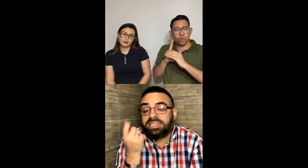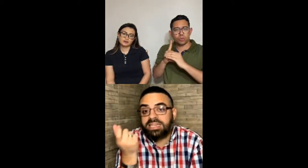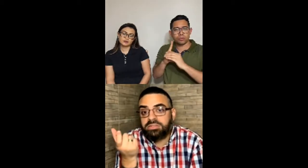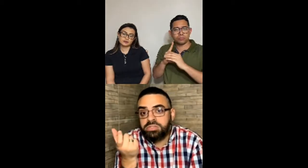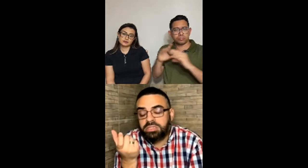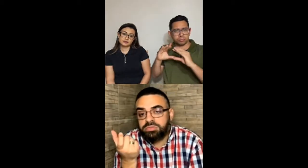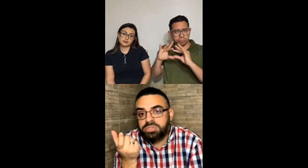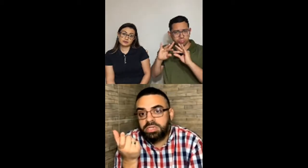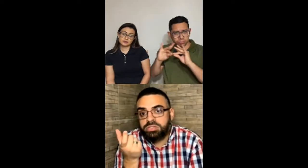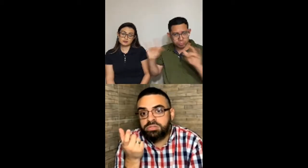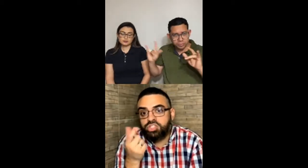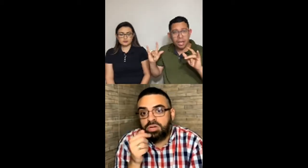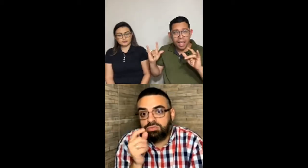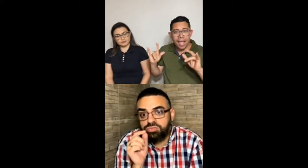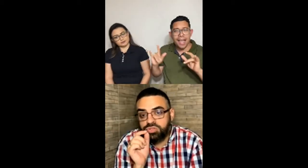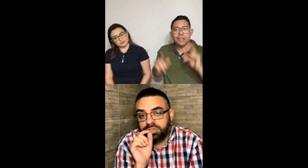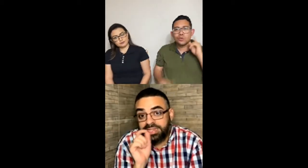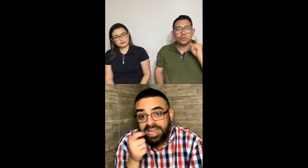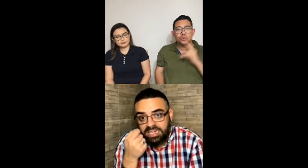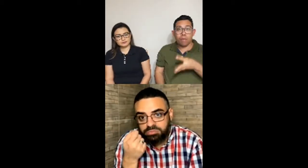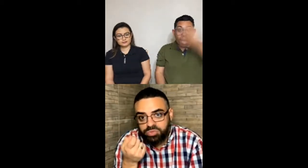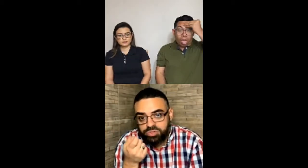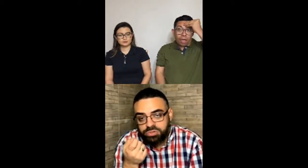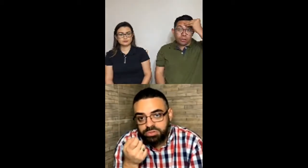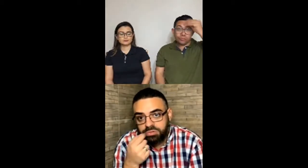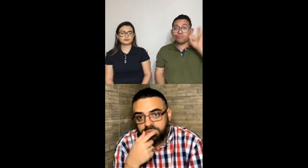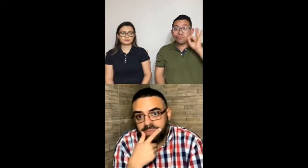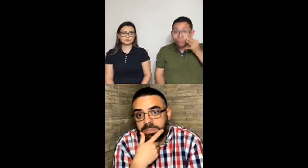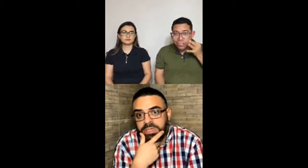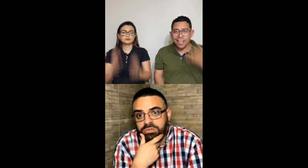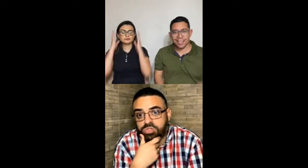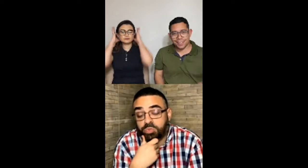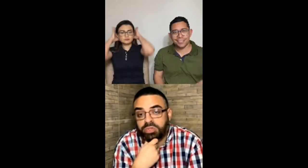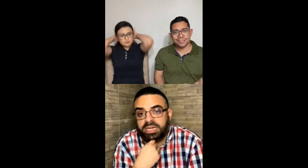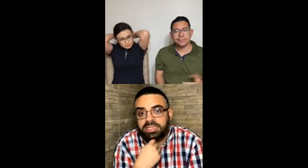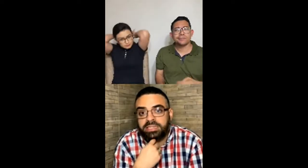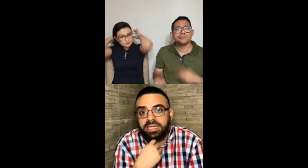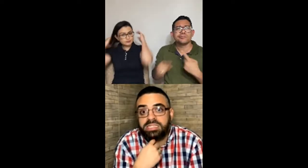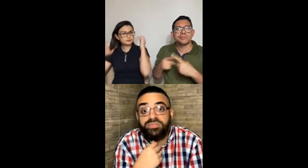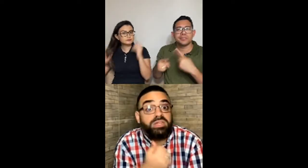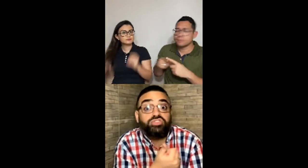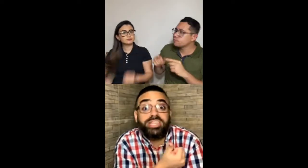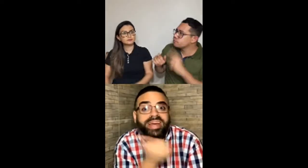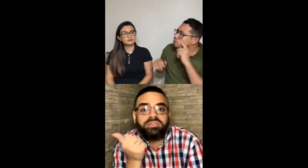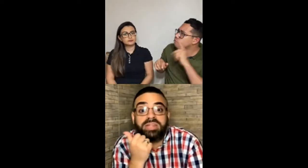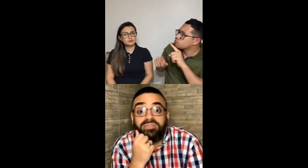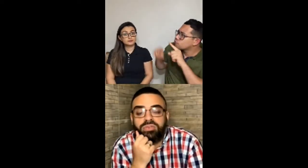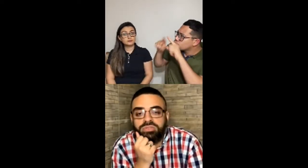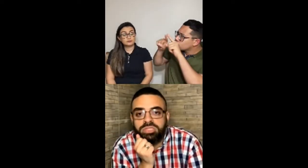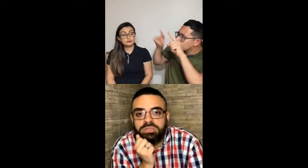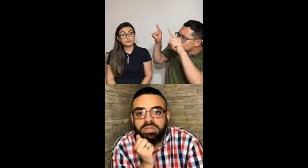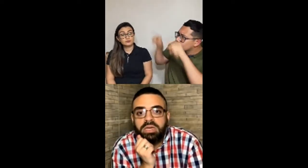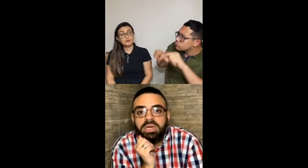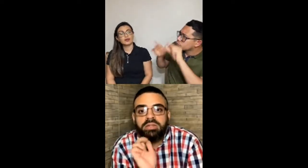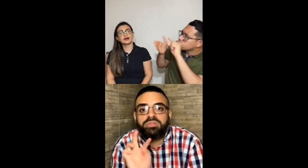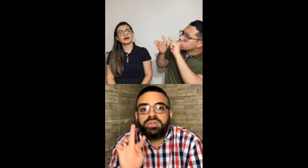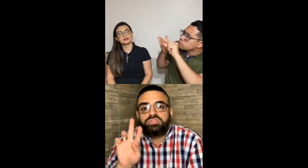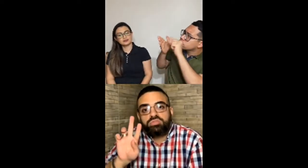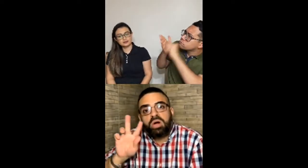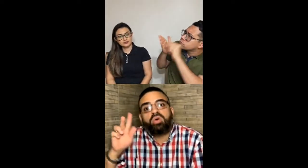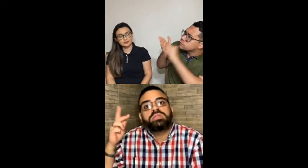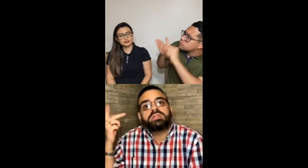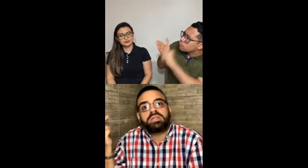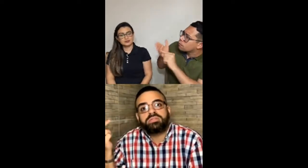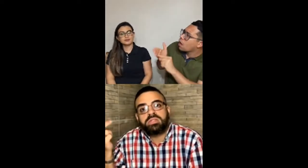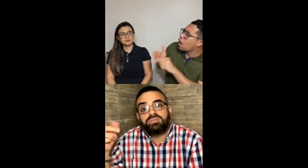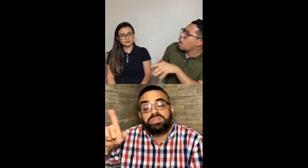Terminava o culto, eu tinha um versículo decorado. E a bênção de Deus é que a tradução dos textos de alguns termos bíblicos